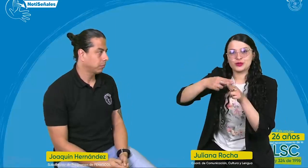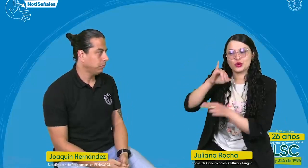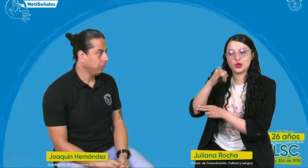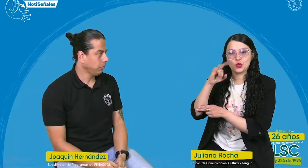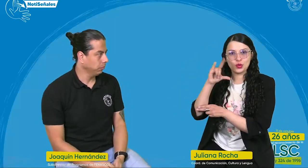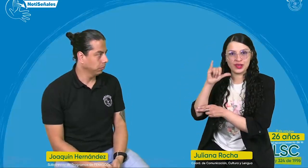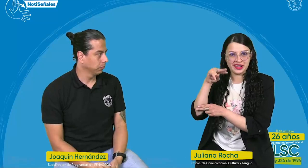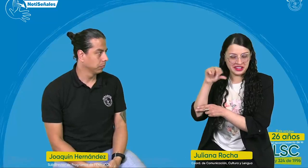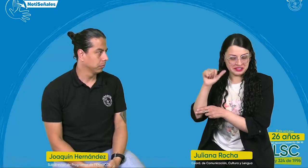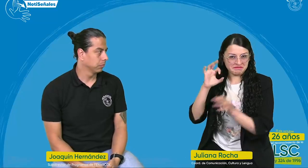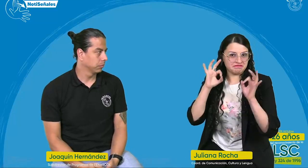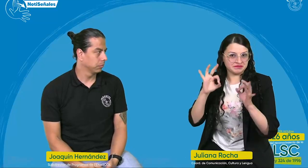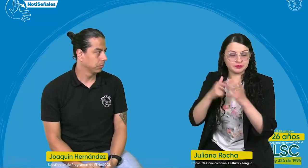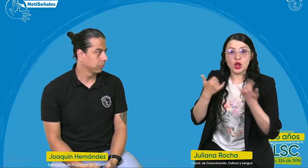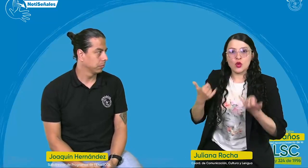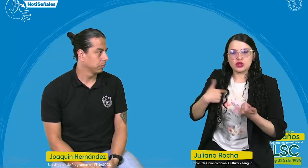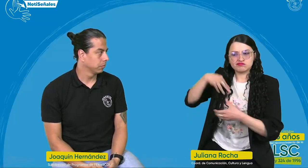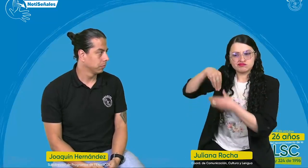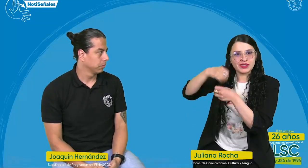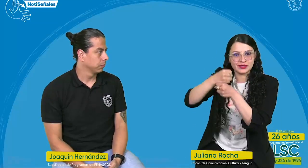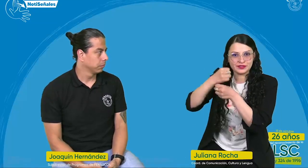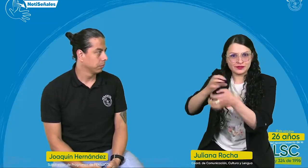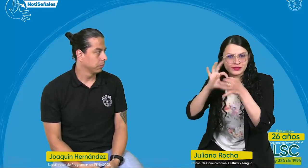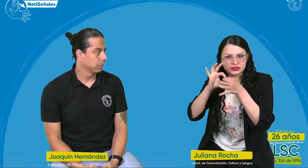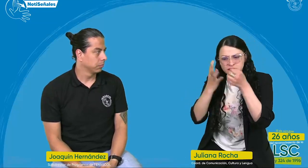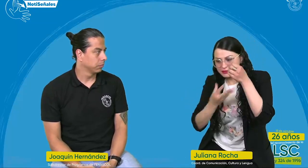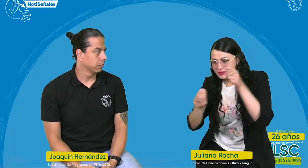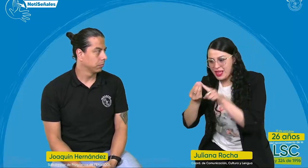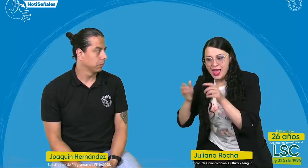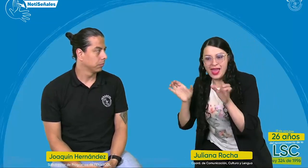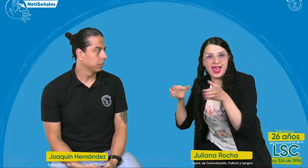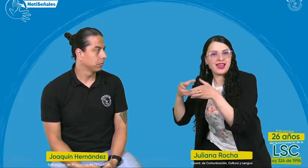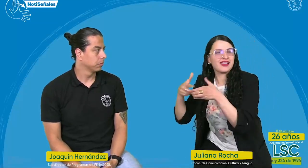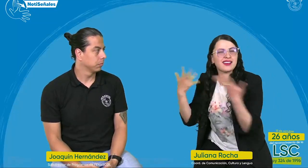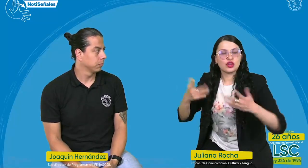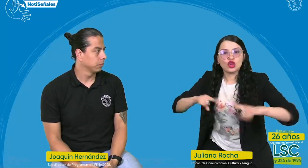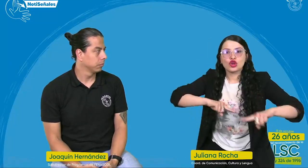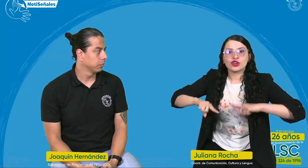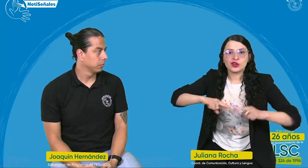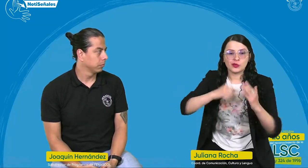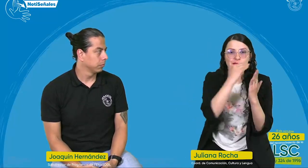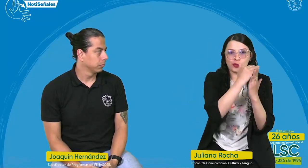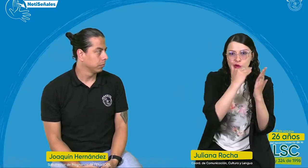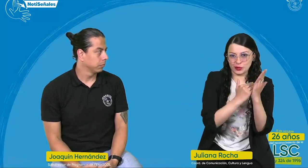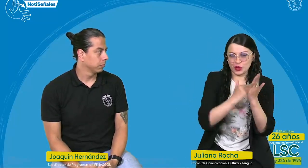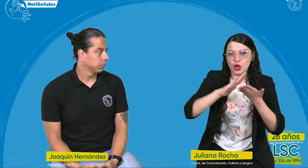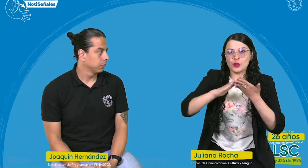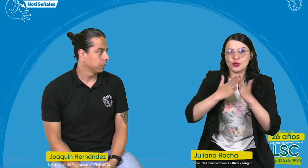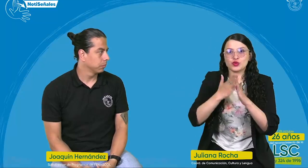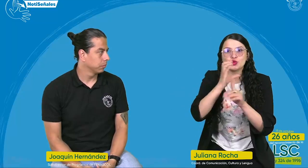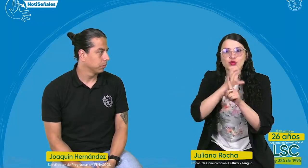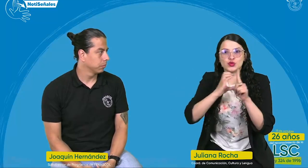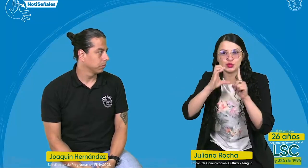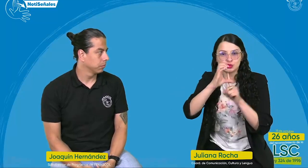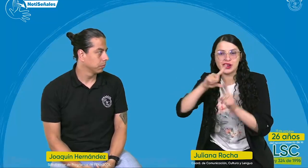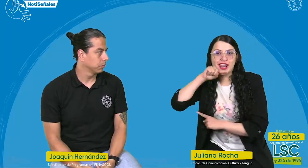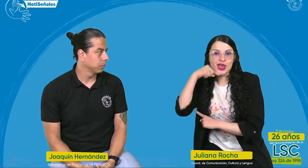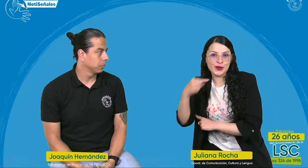es mi seña yo soy Juliana Y ahorita estoy trabajando en fenas Call en el programa como coordinador en el programa de cultura